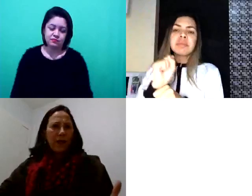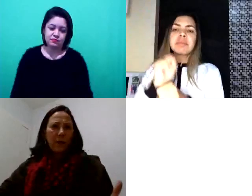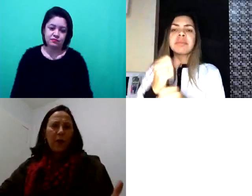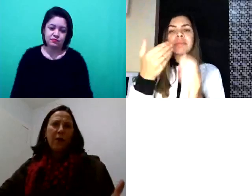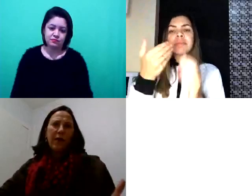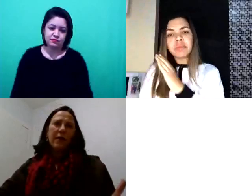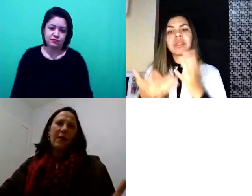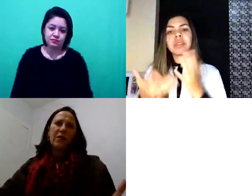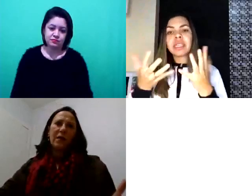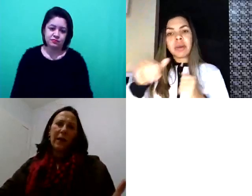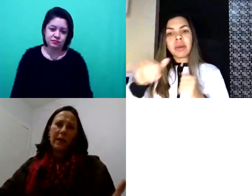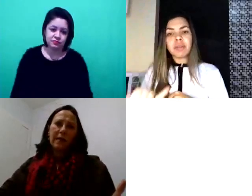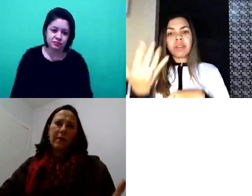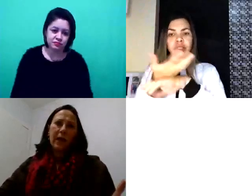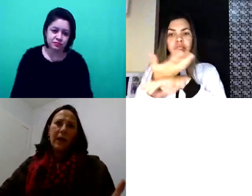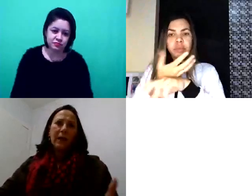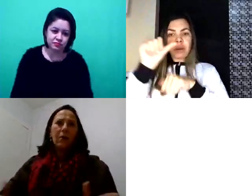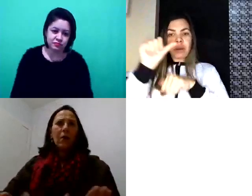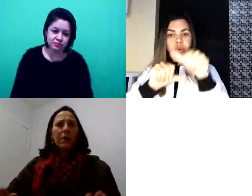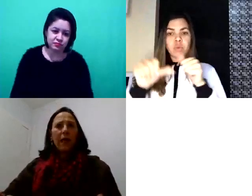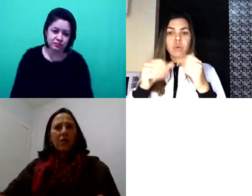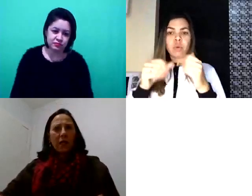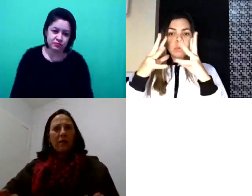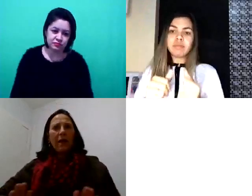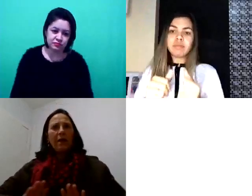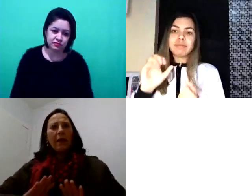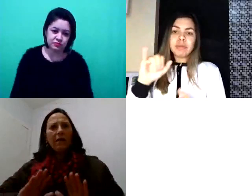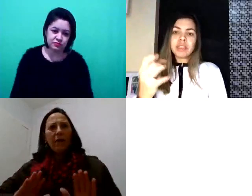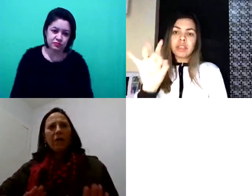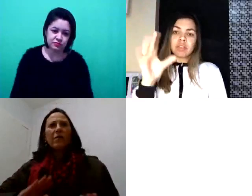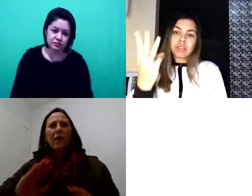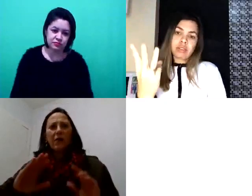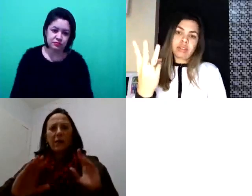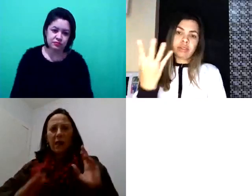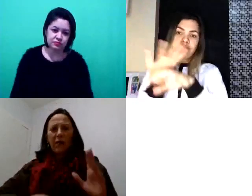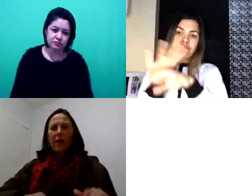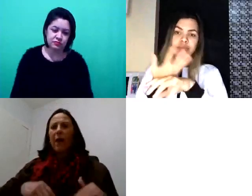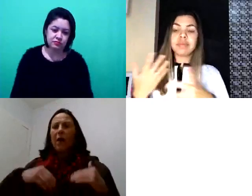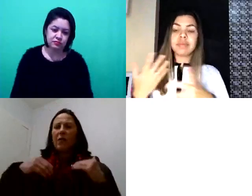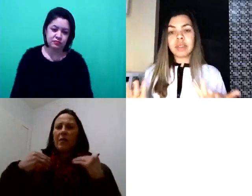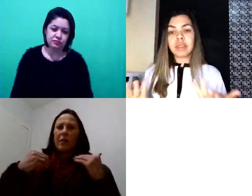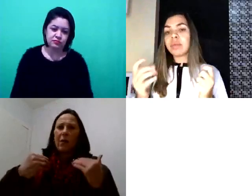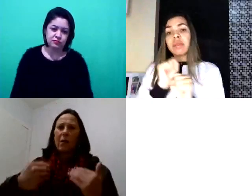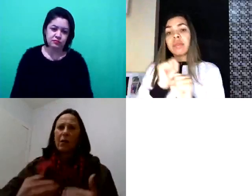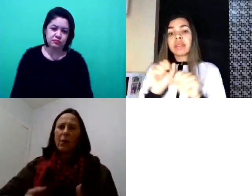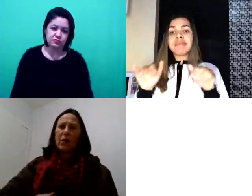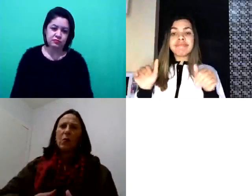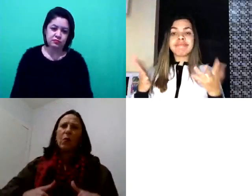diferença, poder aproveitar três disciplinas. Então, não deixem, tá? Vão, eu sei que a gente está no final, a gente está com a corda no